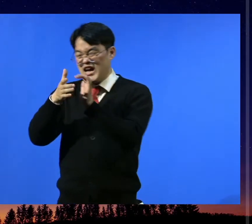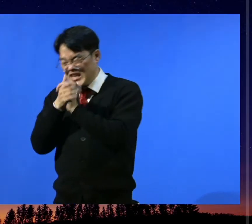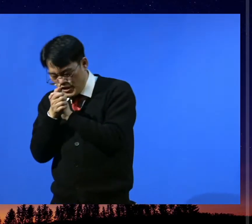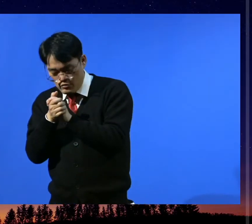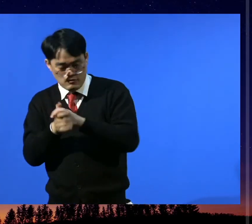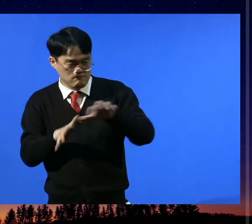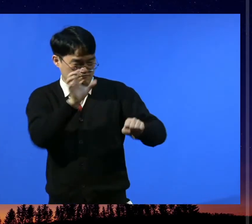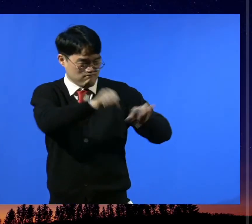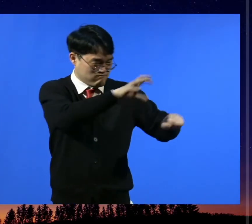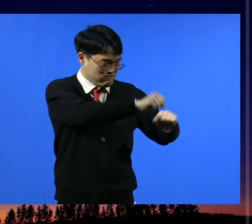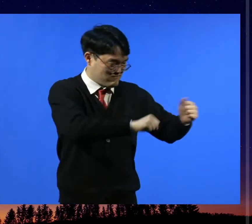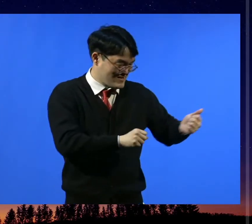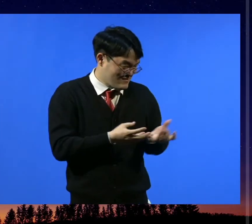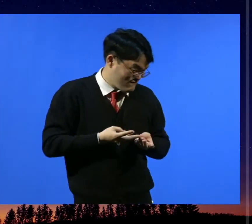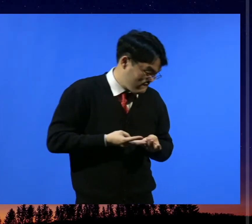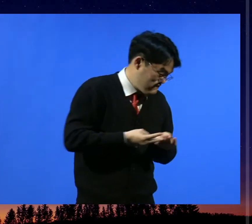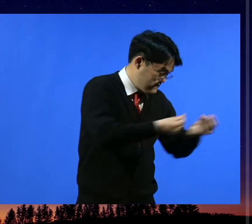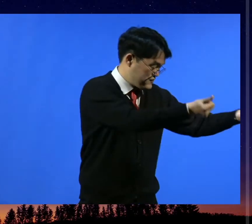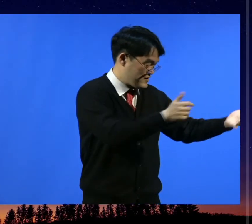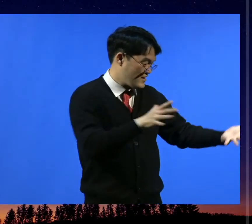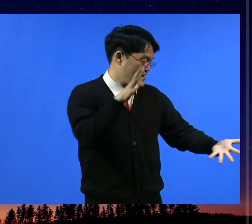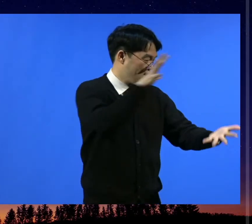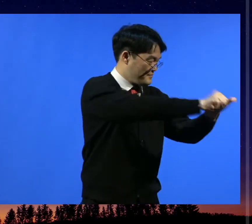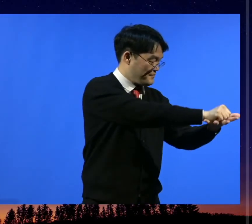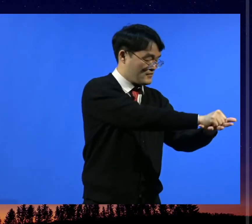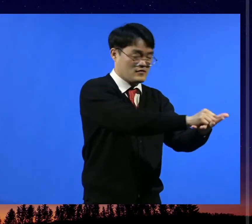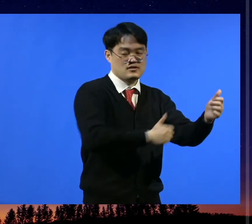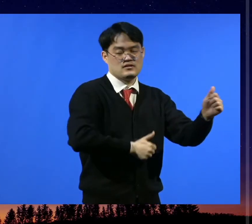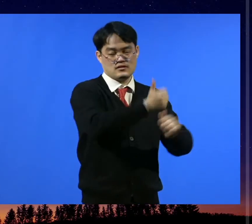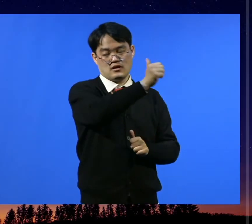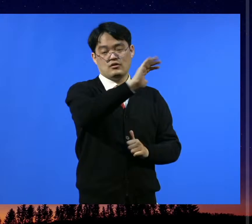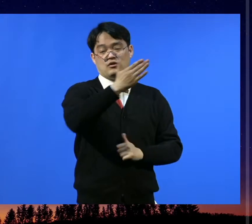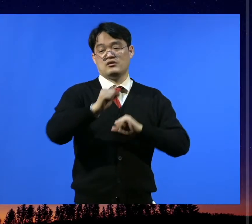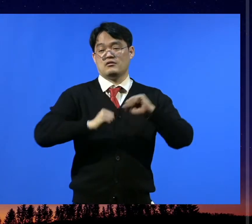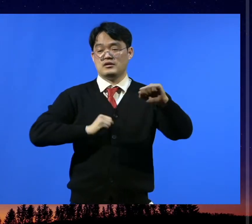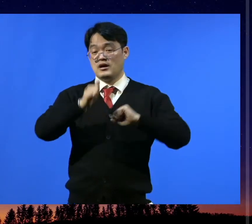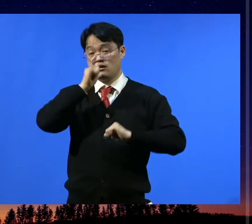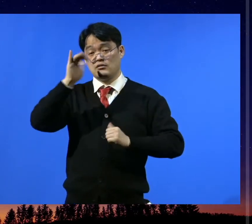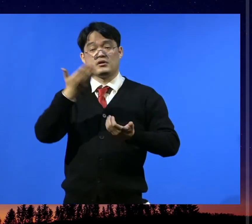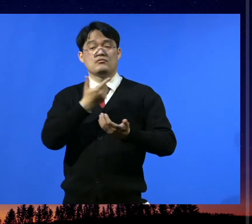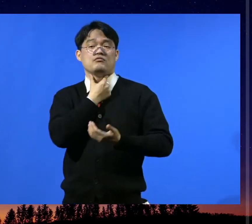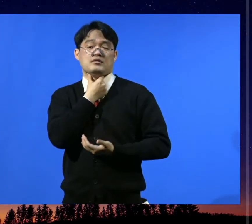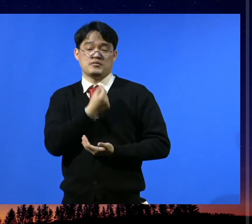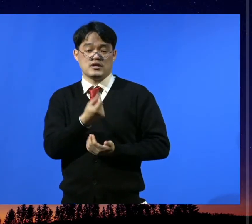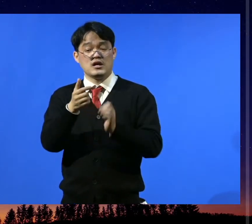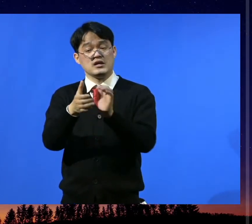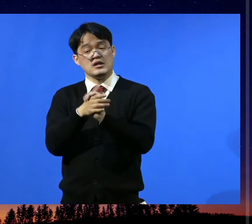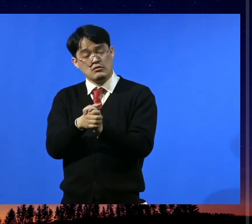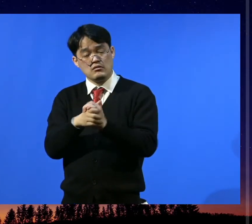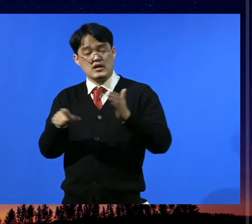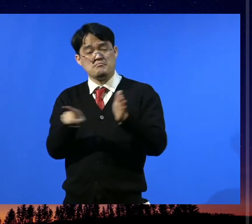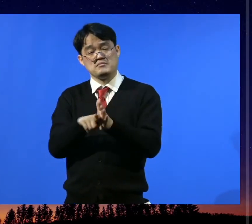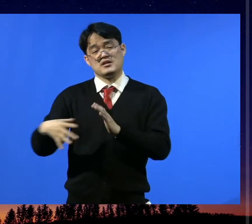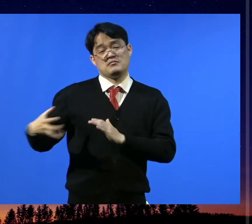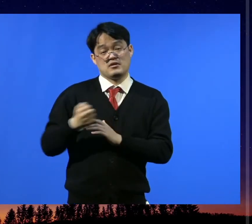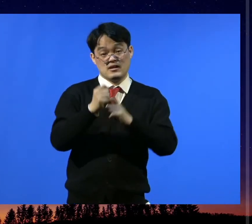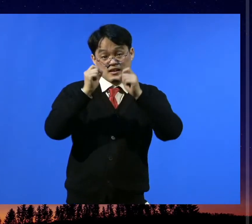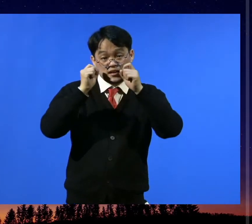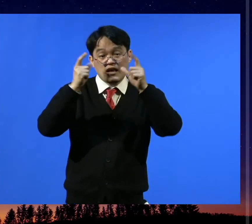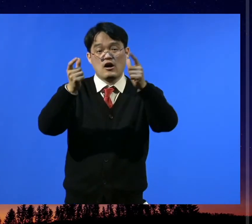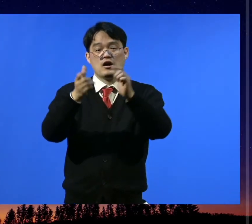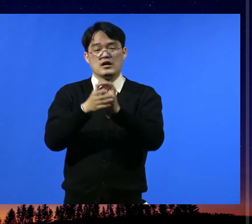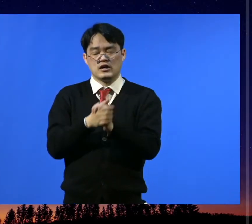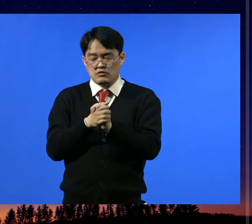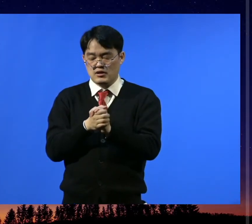나아가 하나님 점령하는 역사가 일어나기를 원합니다. 기도를 믿음으로 깨어 성령 안에서 기도하는 이 밤이 되게